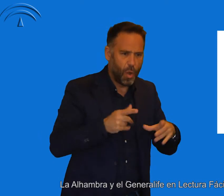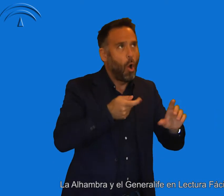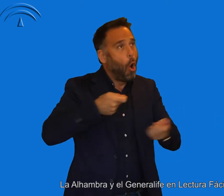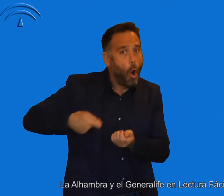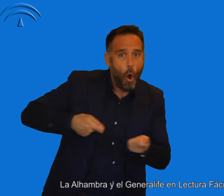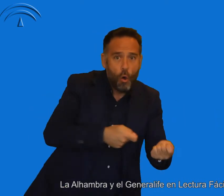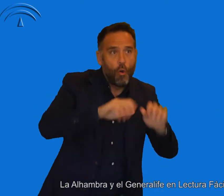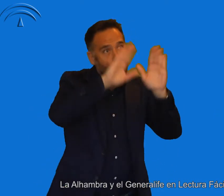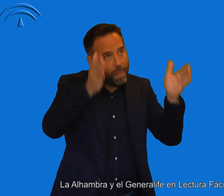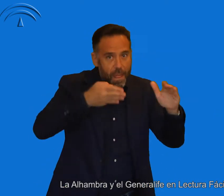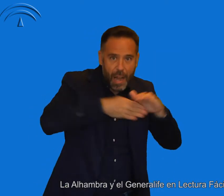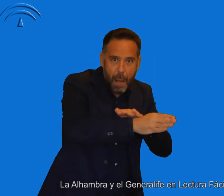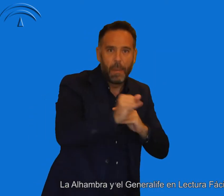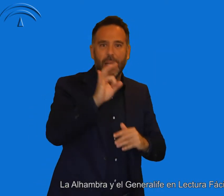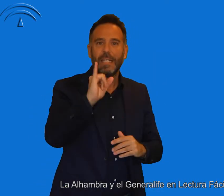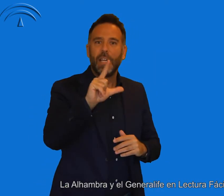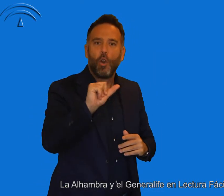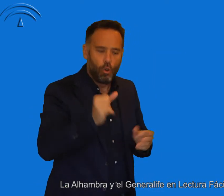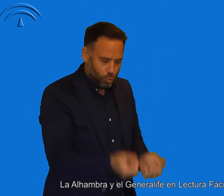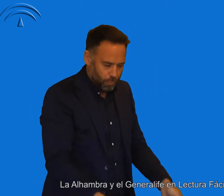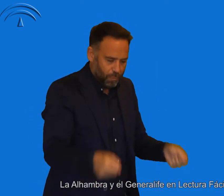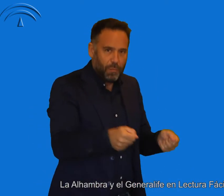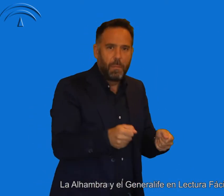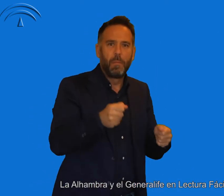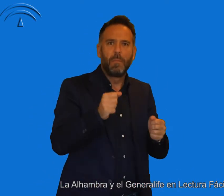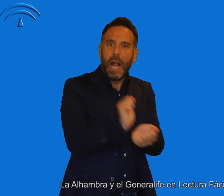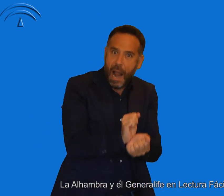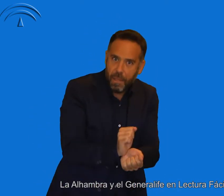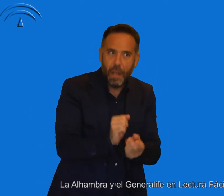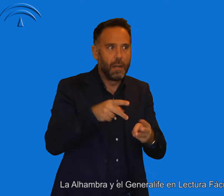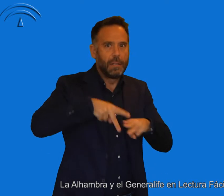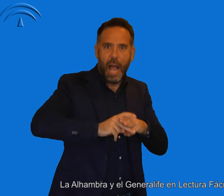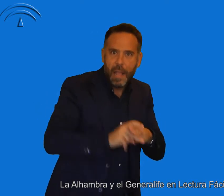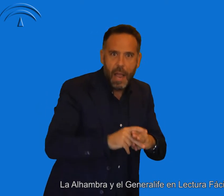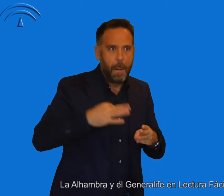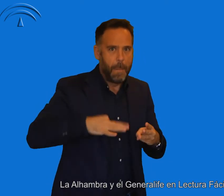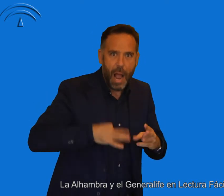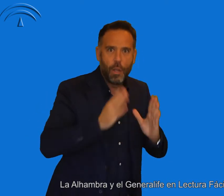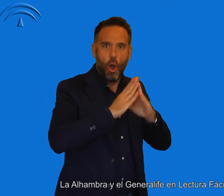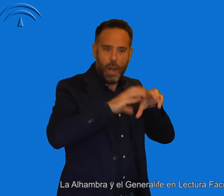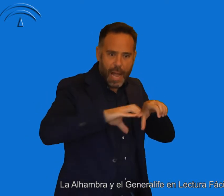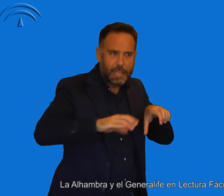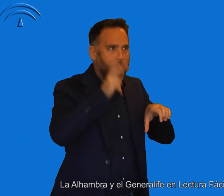restos arqueológicos de tenerías, hornos de cerámica, silos, mazmorras,